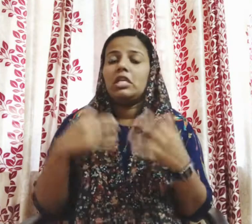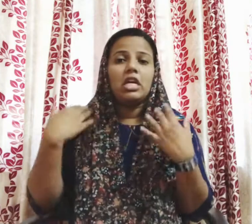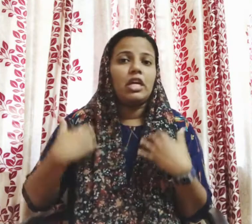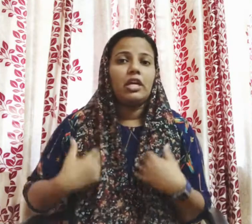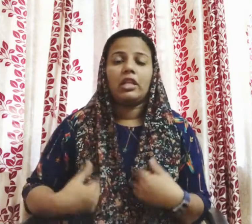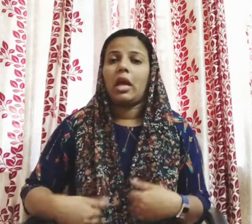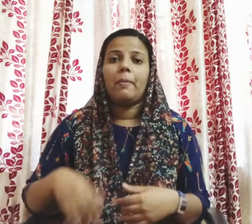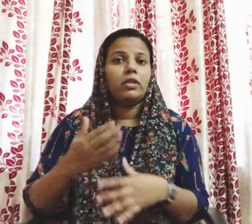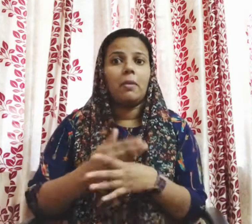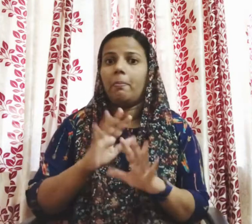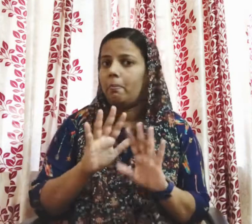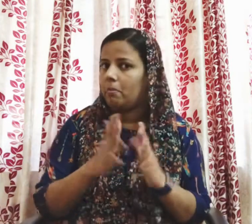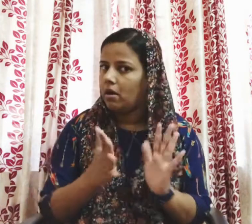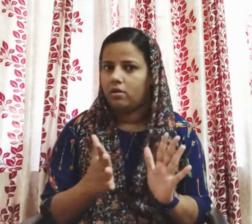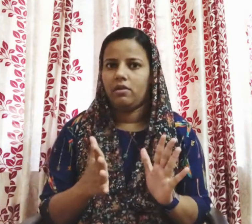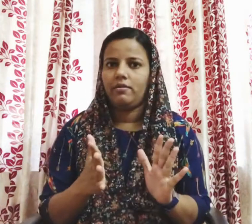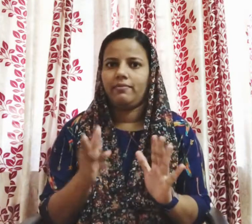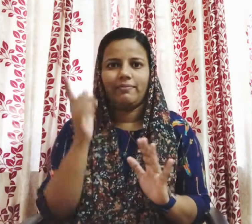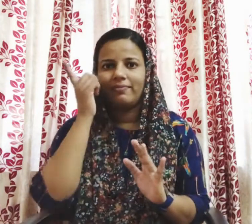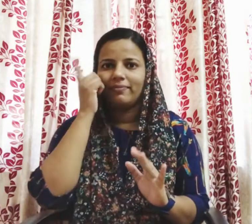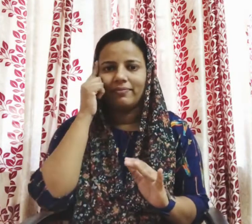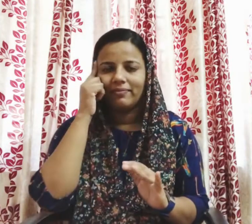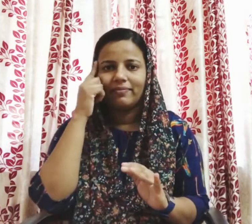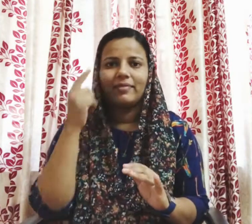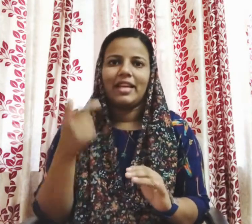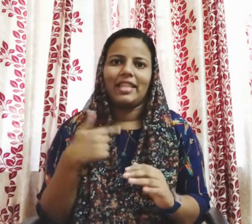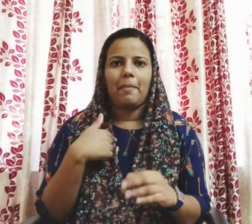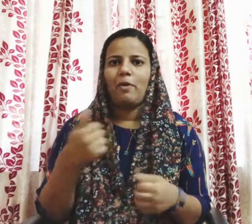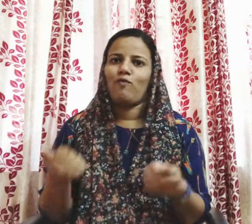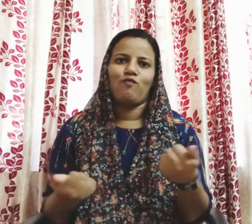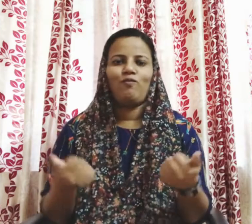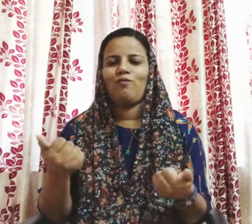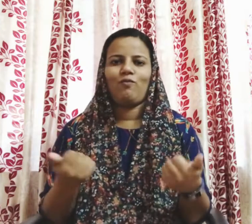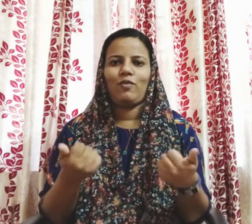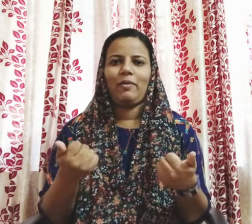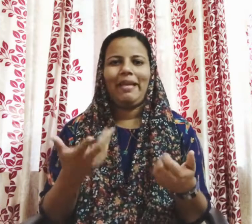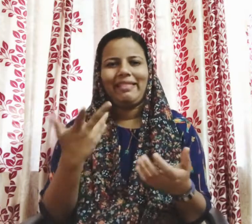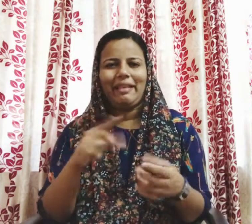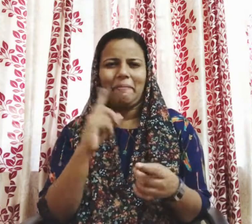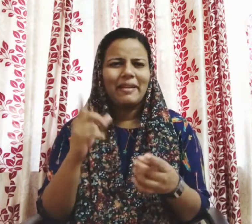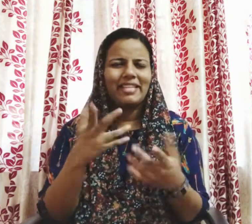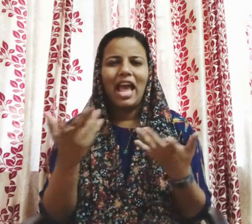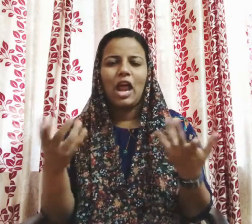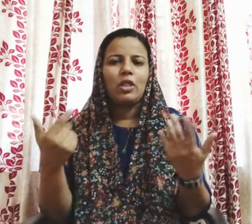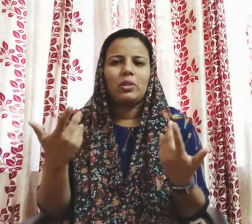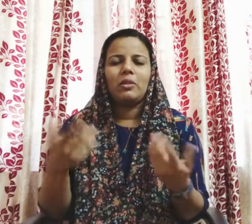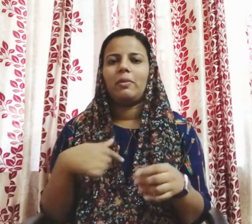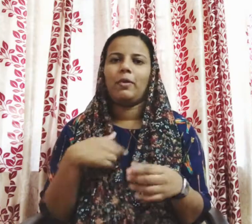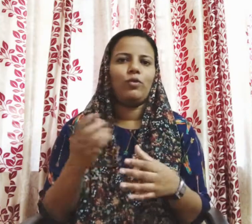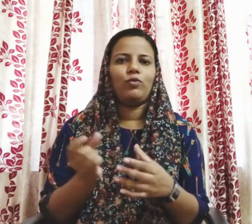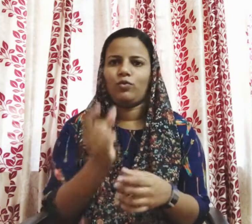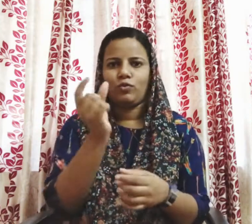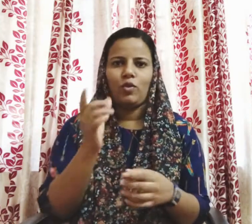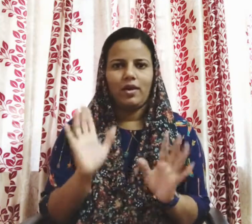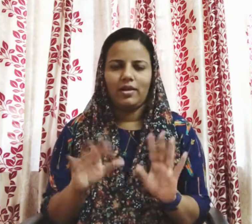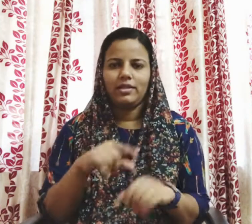ശരീരം പ്രവർത്തിപ്പിക്കുവാൻ പാടുള്ളതല്ല. ഇപ്പം നമ്മളൊരു വാഹനം അല്ലെങ്കിൽ ഒരു യന്ത്രം നമ്മൾ മറ്റൊരാളുടെ നമ്മൾ